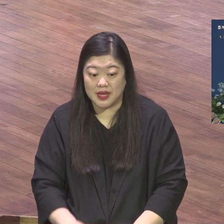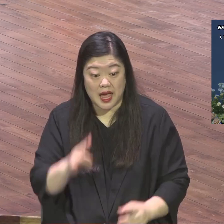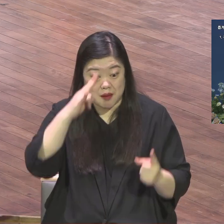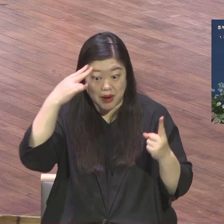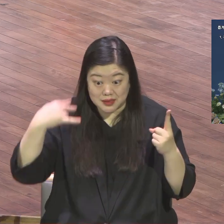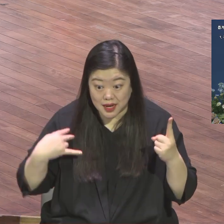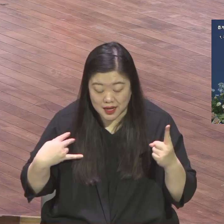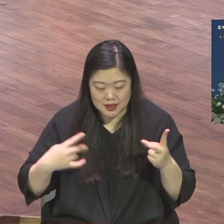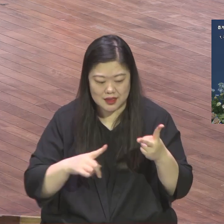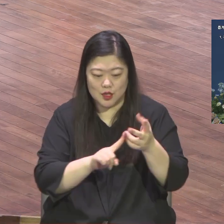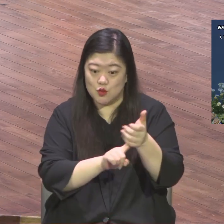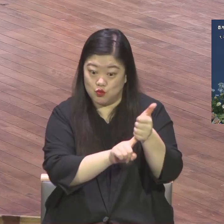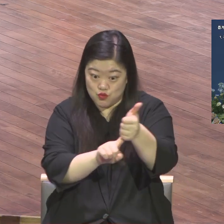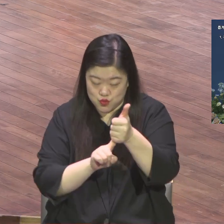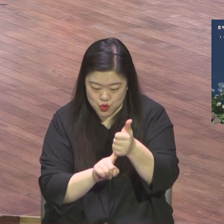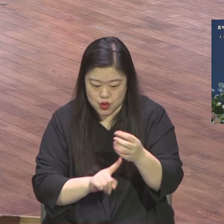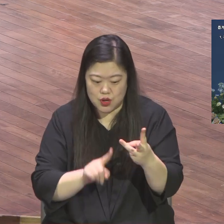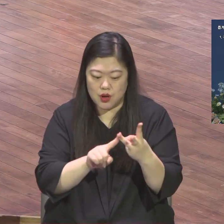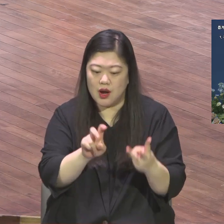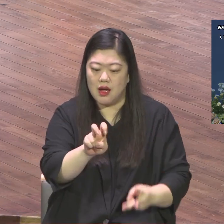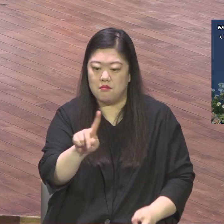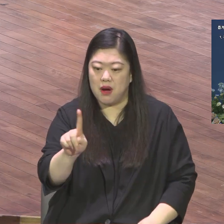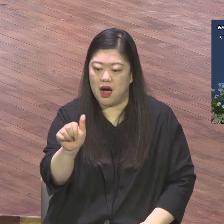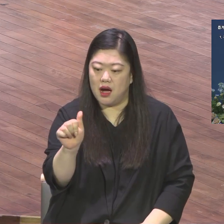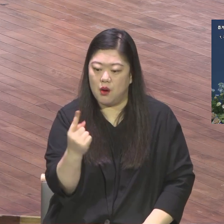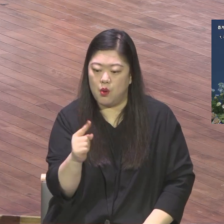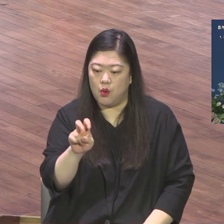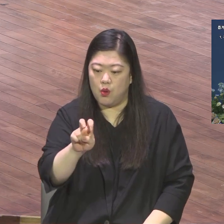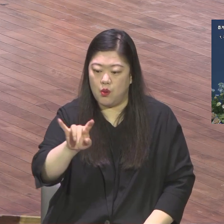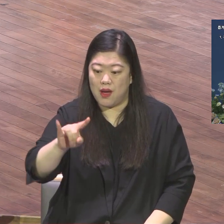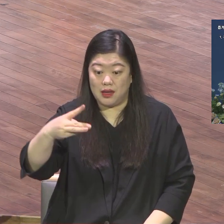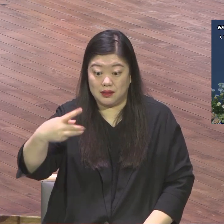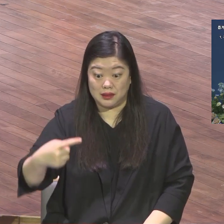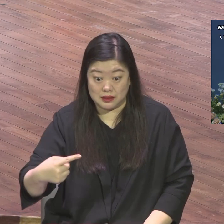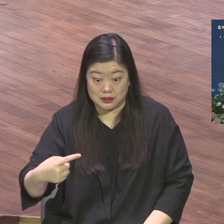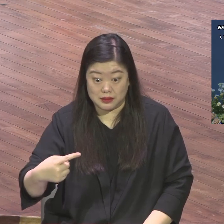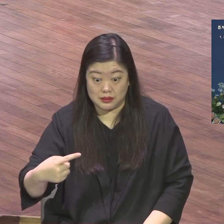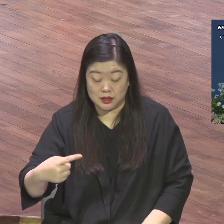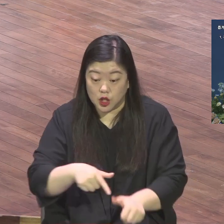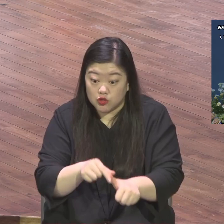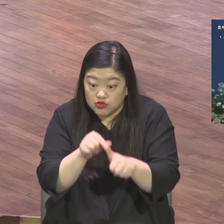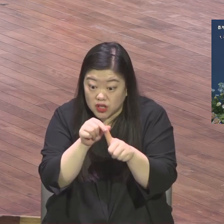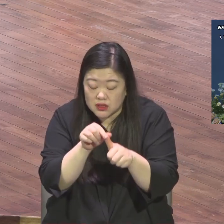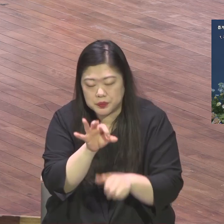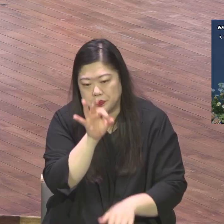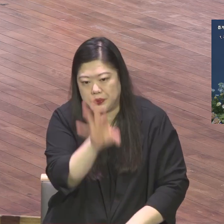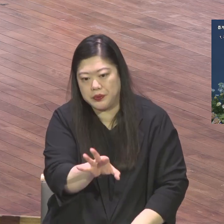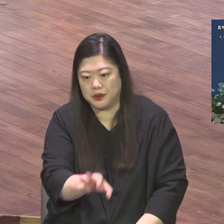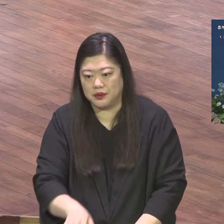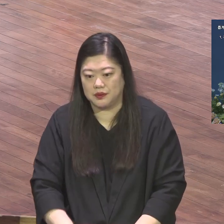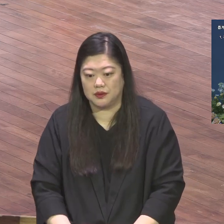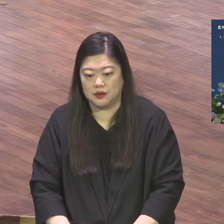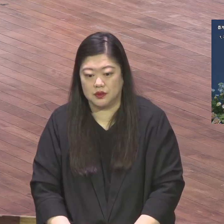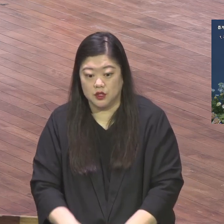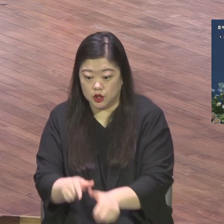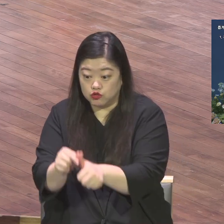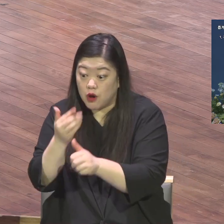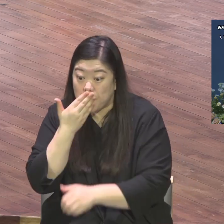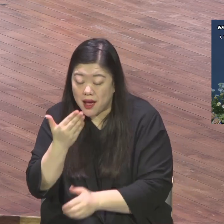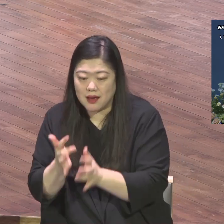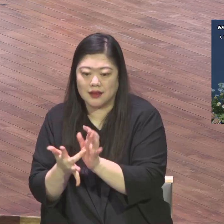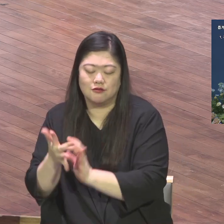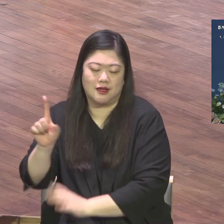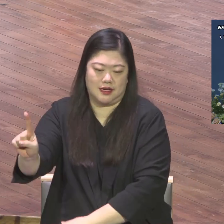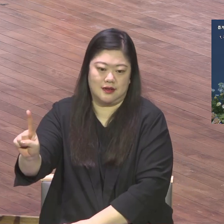예수로만 구원이 있다니까요. 하나님 말씀이에요. 다른 어떤 이론도 통하지 않습니다. 절대